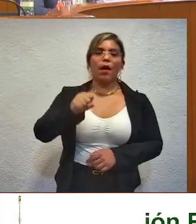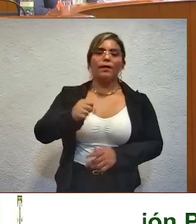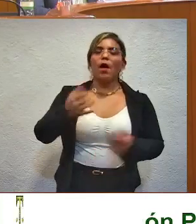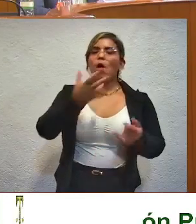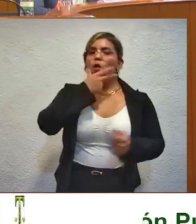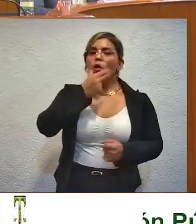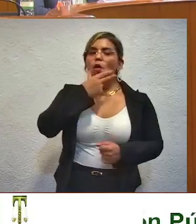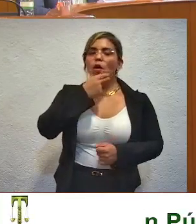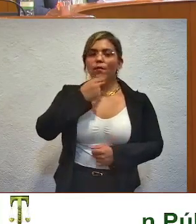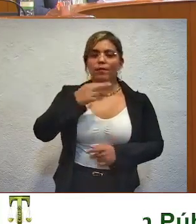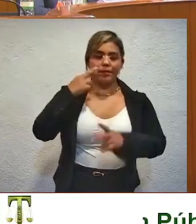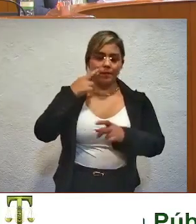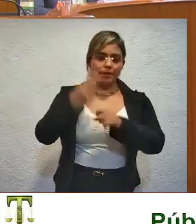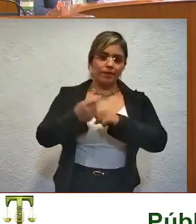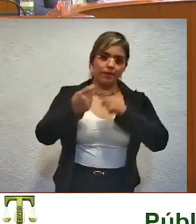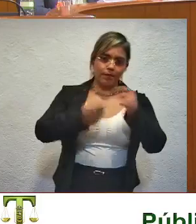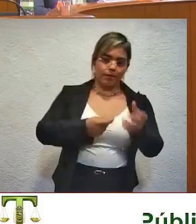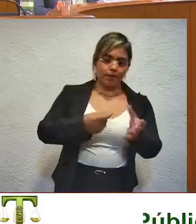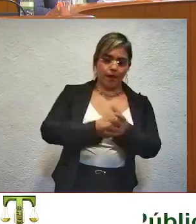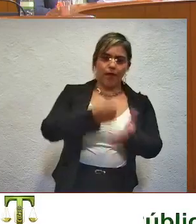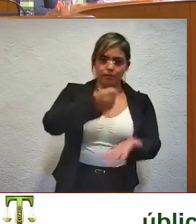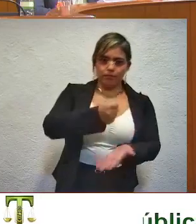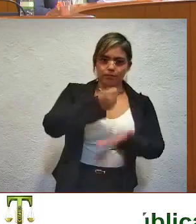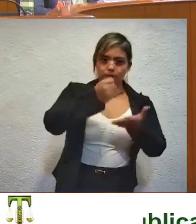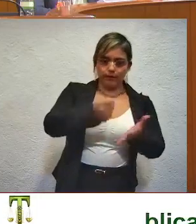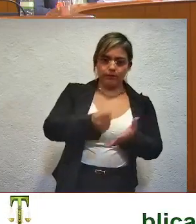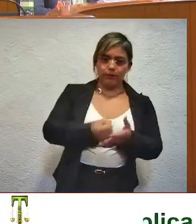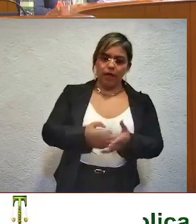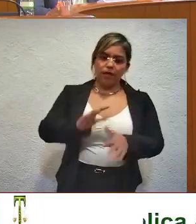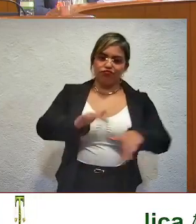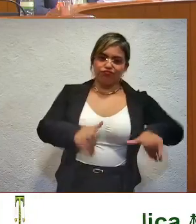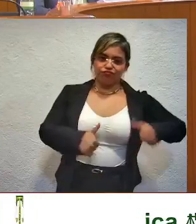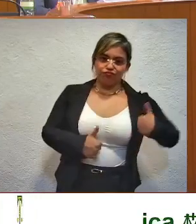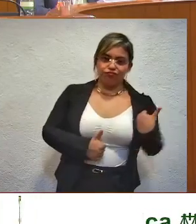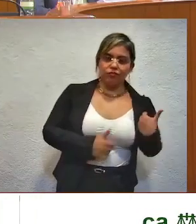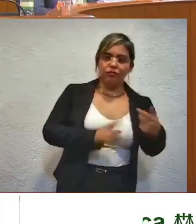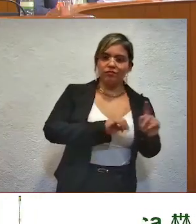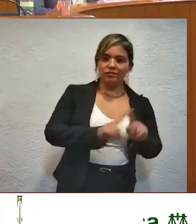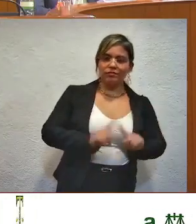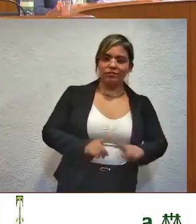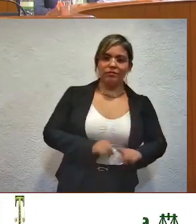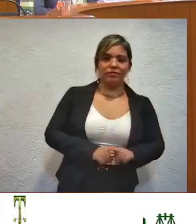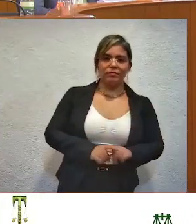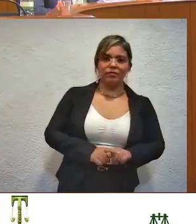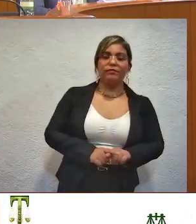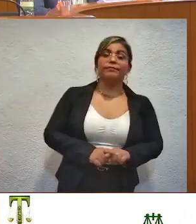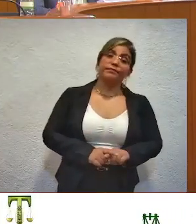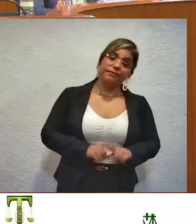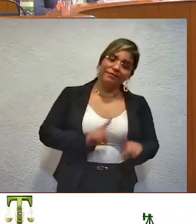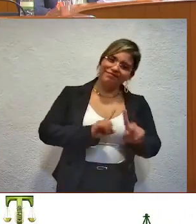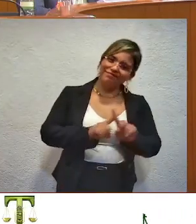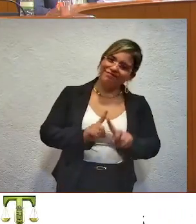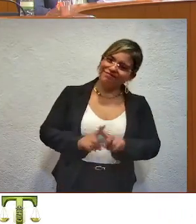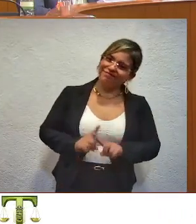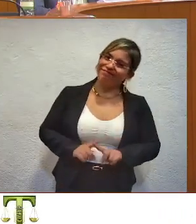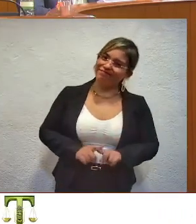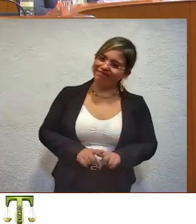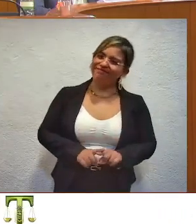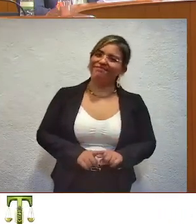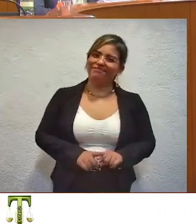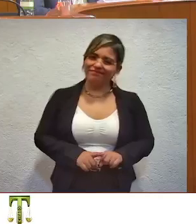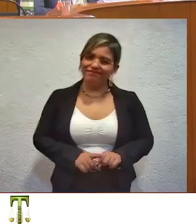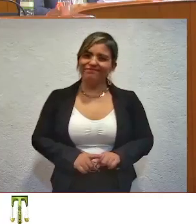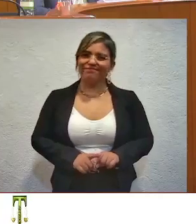por omisión y retención de remuneraciones y demás percepciones, obstrucción, limitación y afectación al ejercicio del